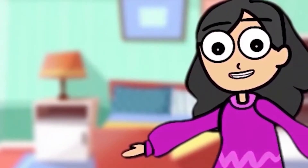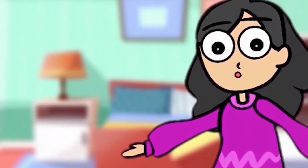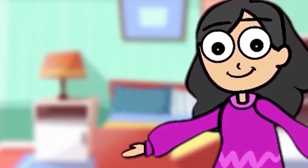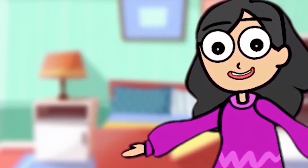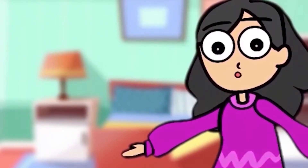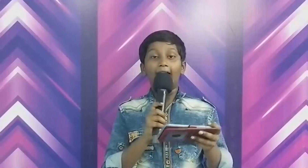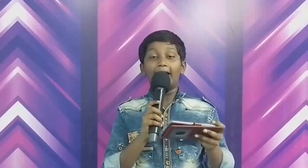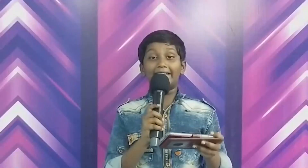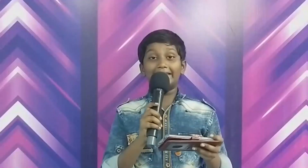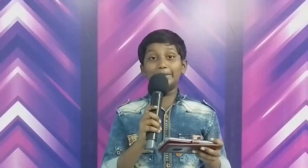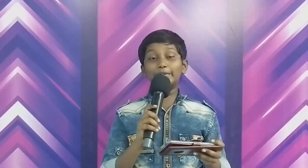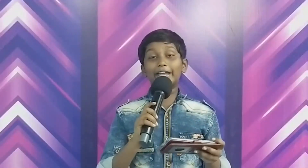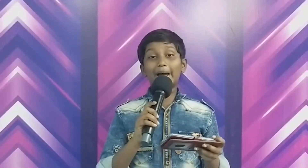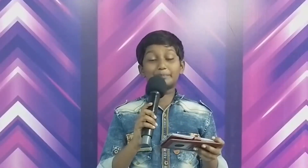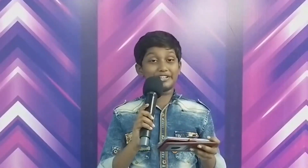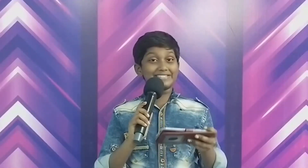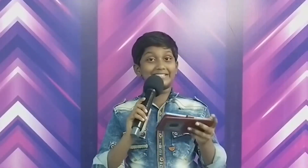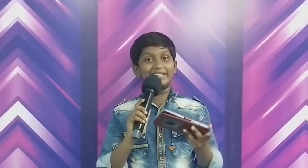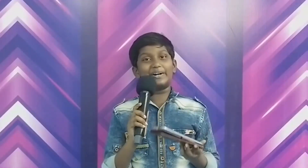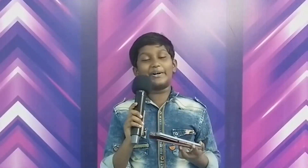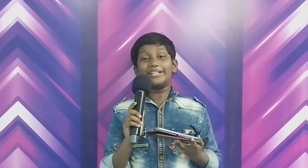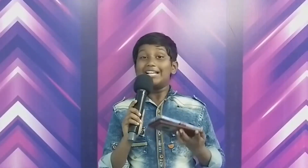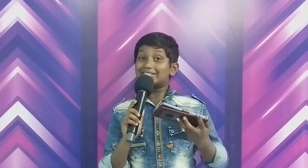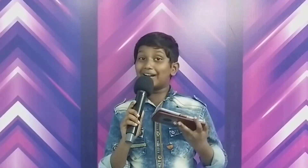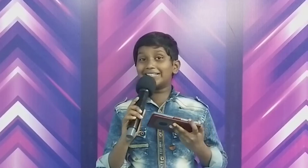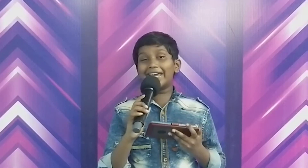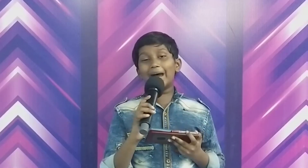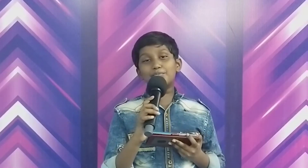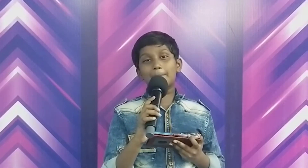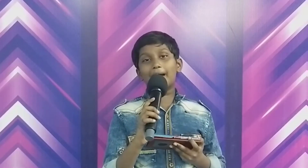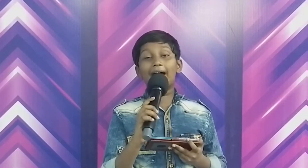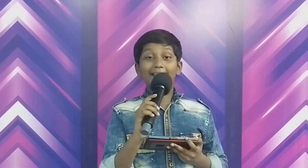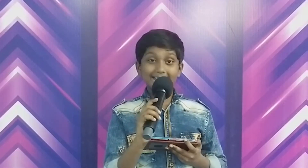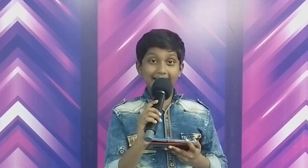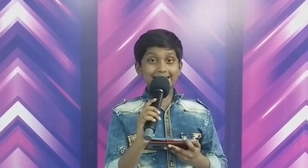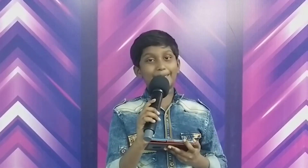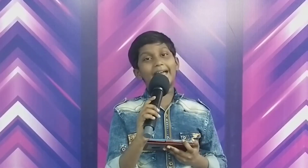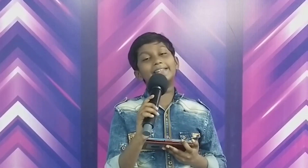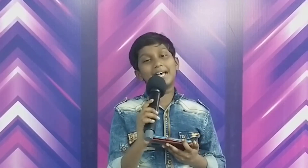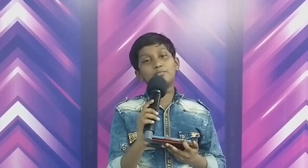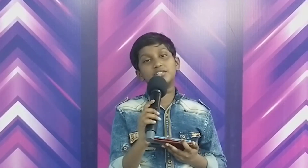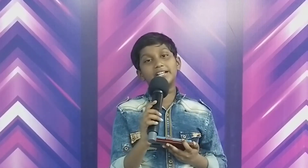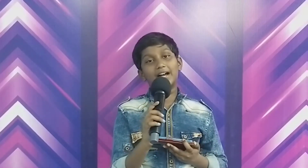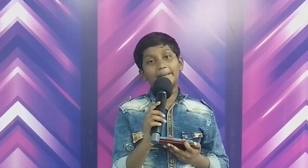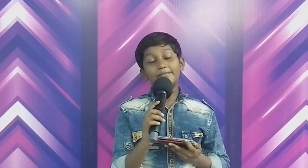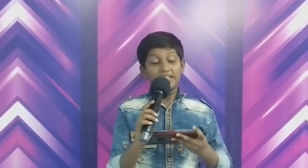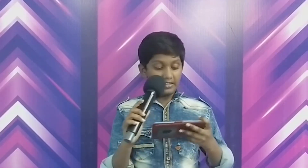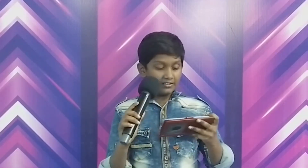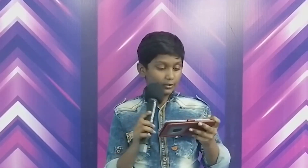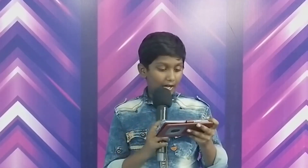सीखने वाले हैं। हालेलुया, प्रेज द लॉर्ड, स्वागत है आप सबका। ये समय है रैप्सोडी